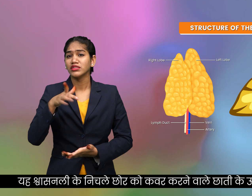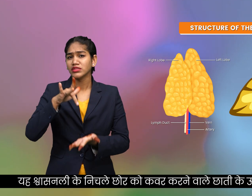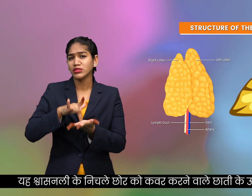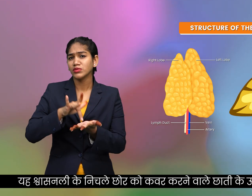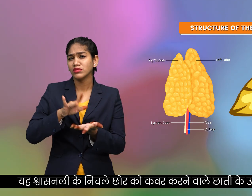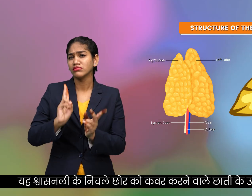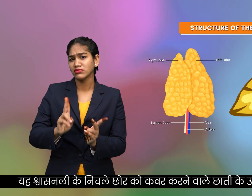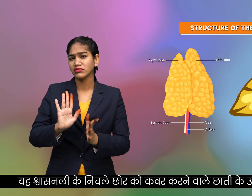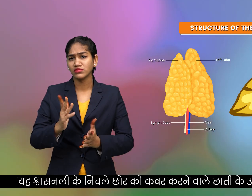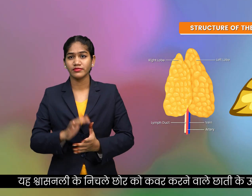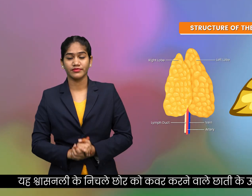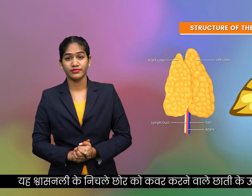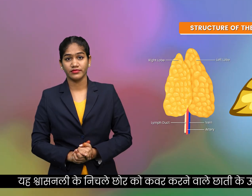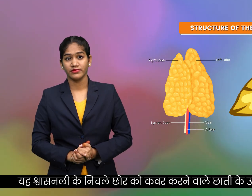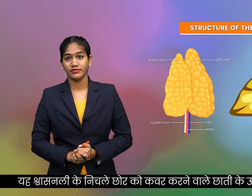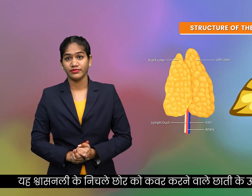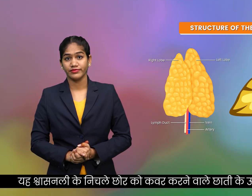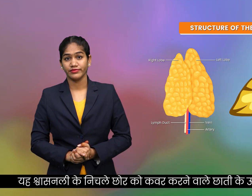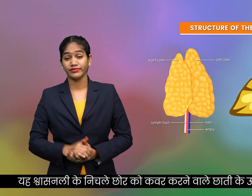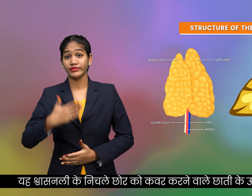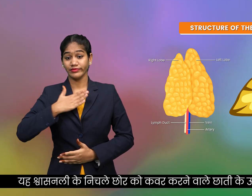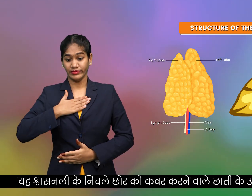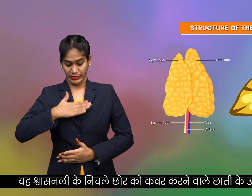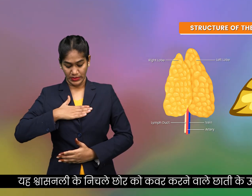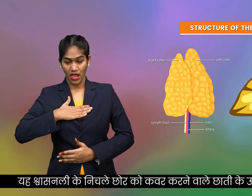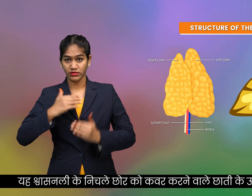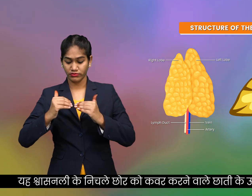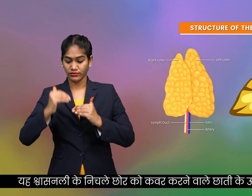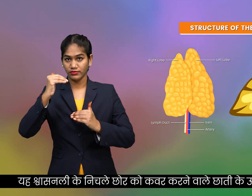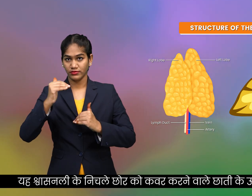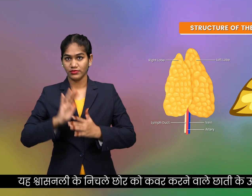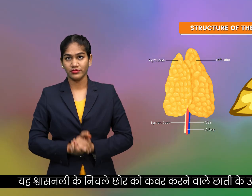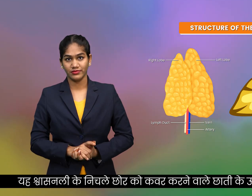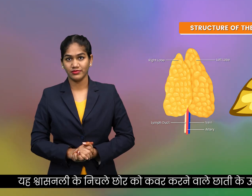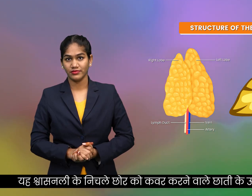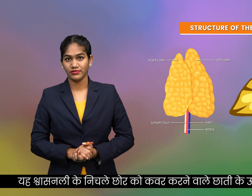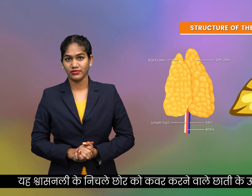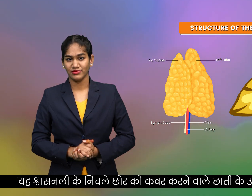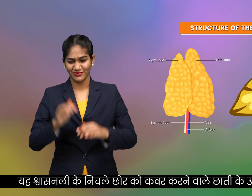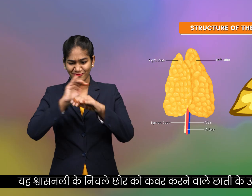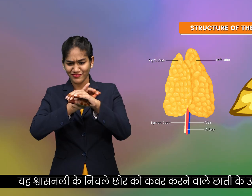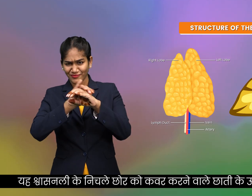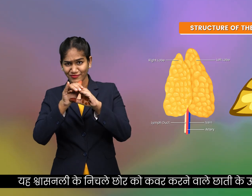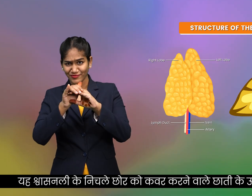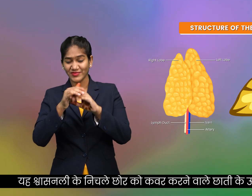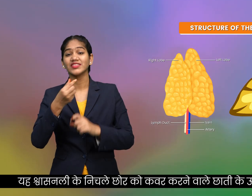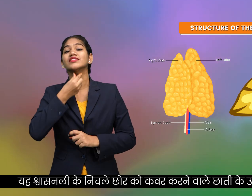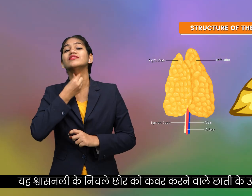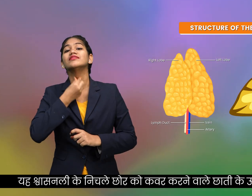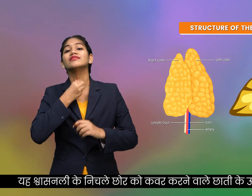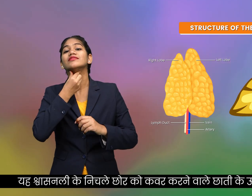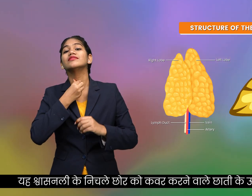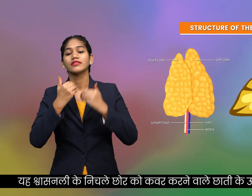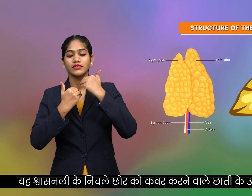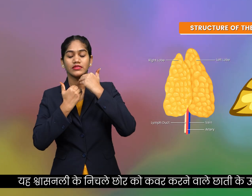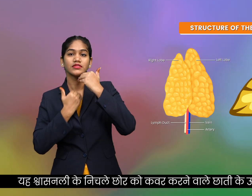यह श्वसन नली के निचले छोर के कवर करने वाले छाती के